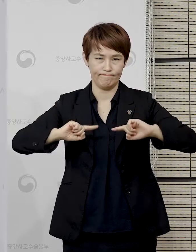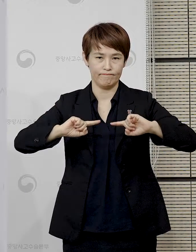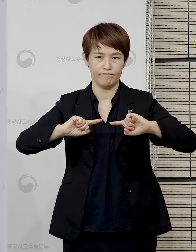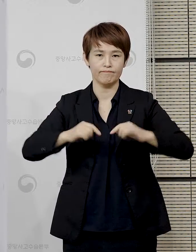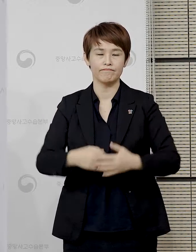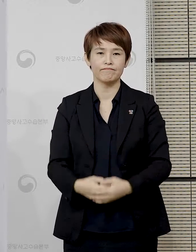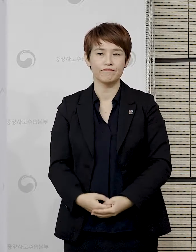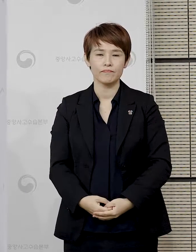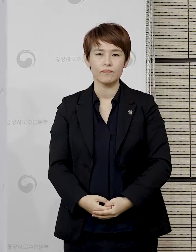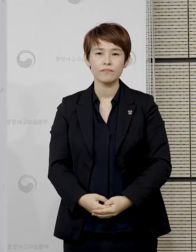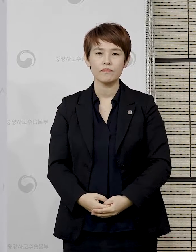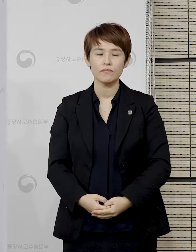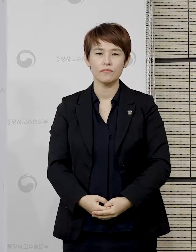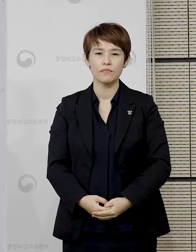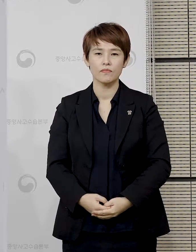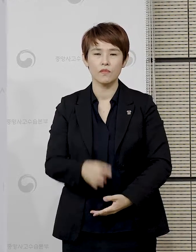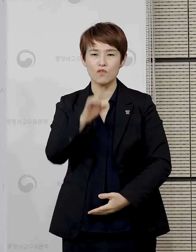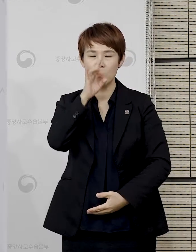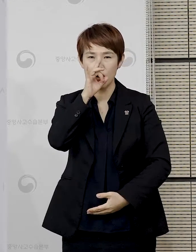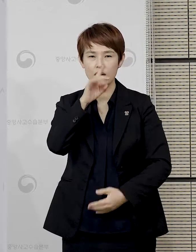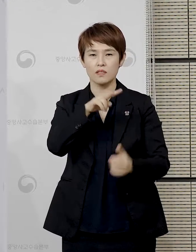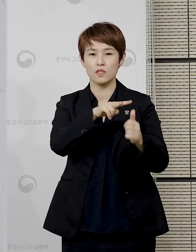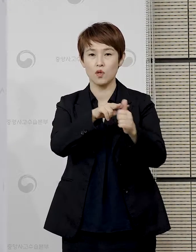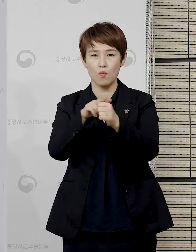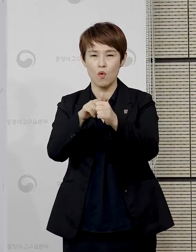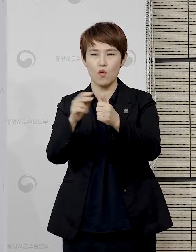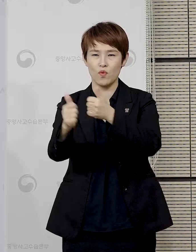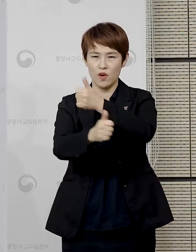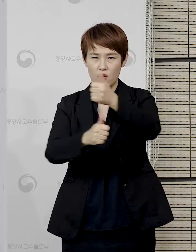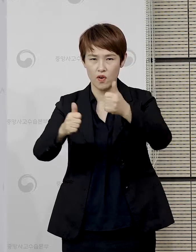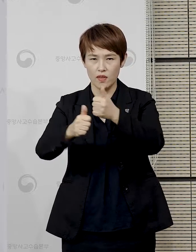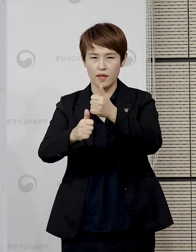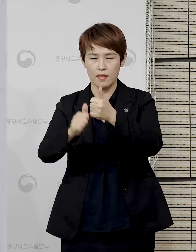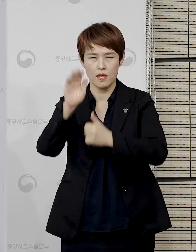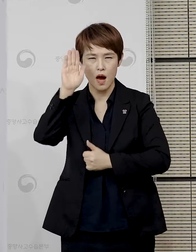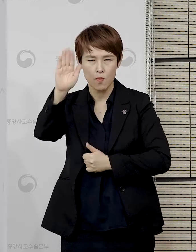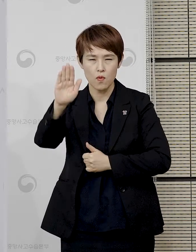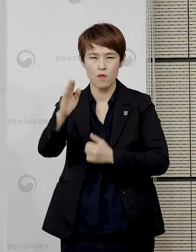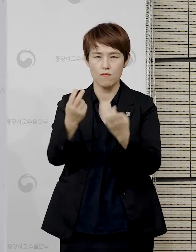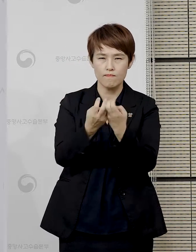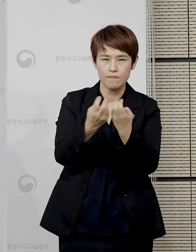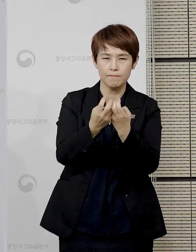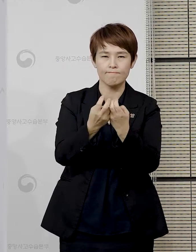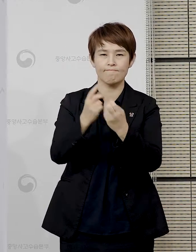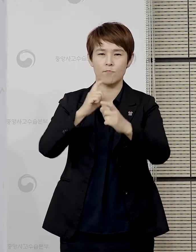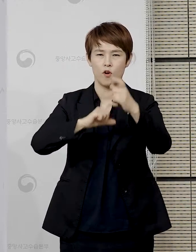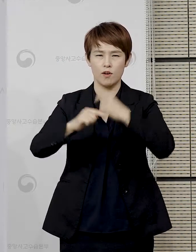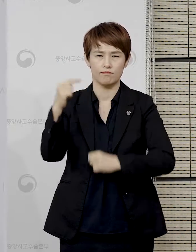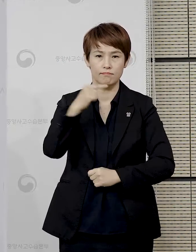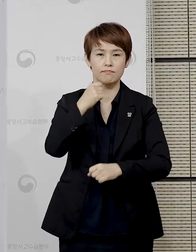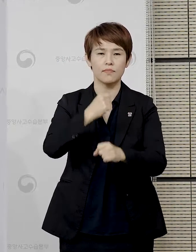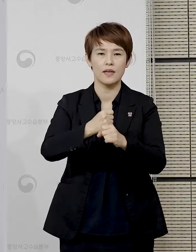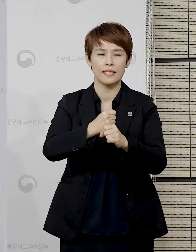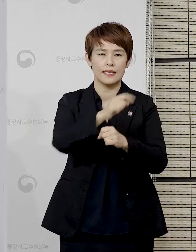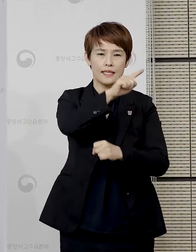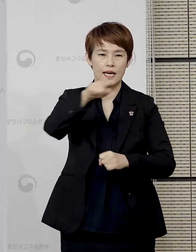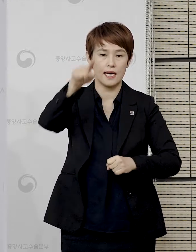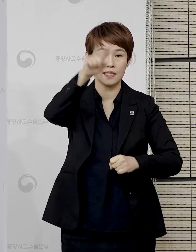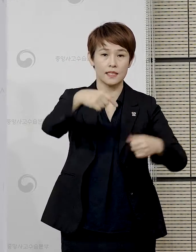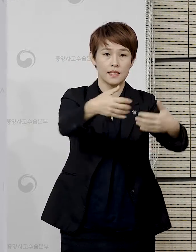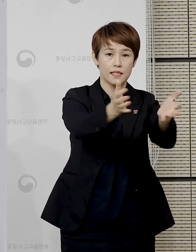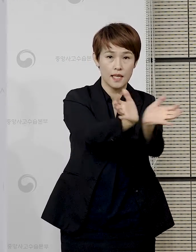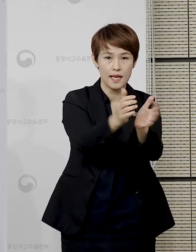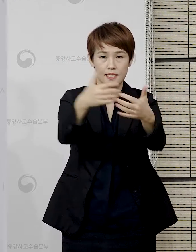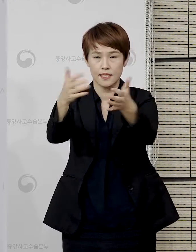예정입니다. 이를 통해 중앙정부의 총력 대응 체계를 더욱 강화하고 지자체와의